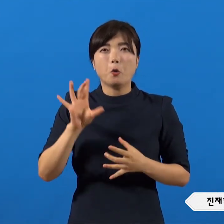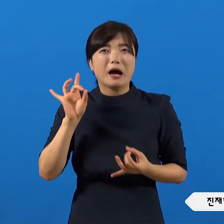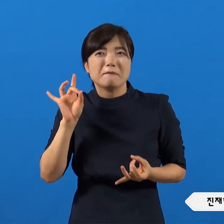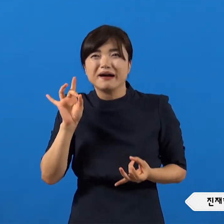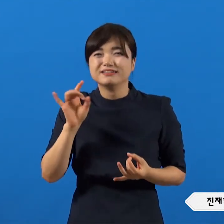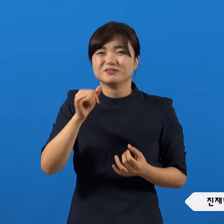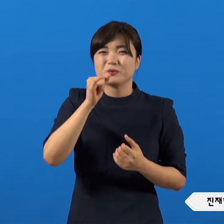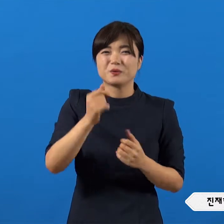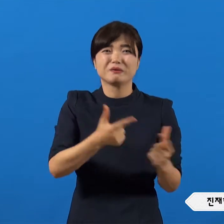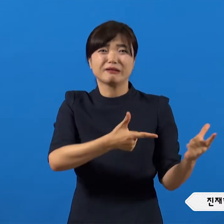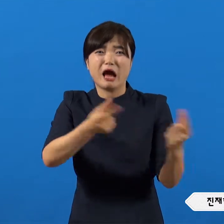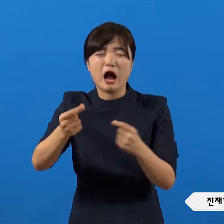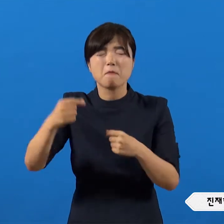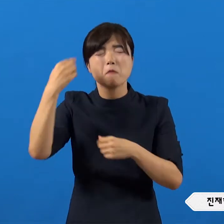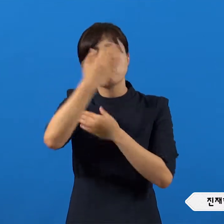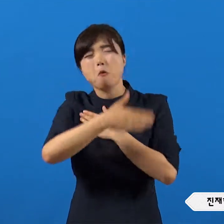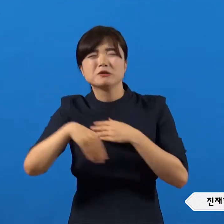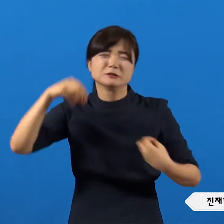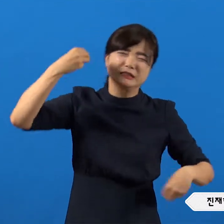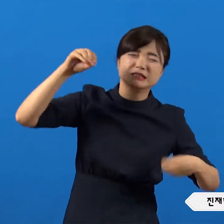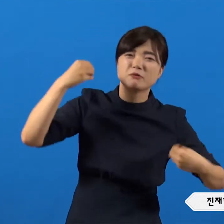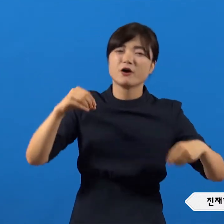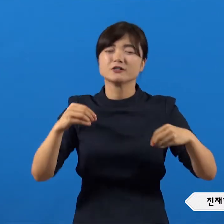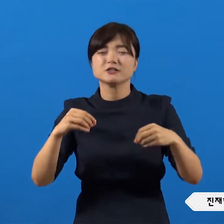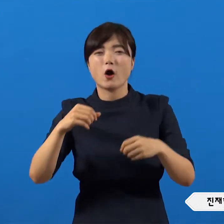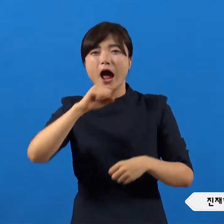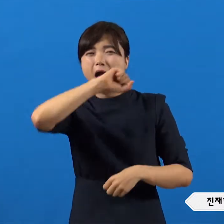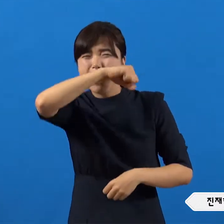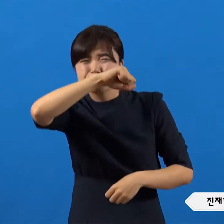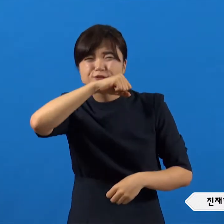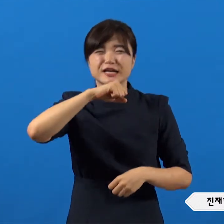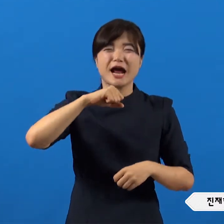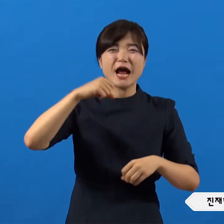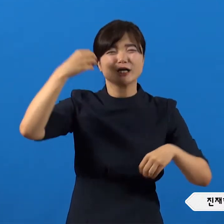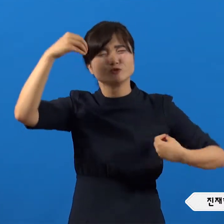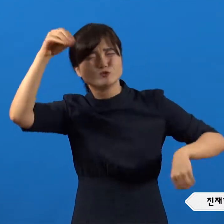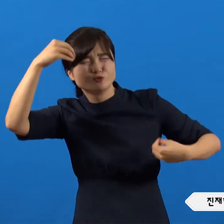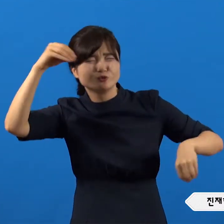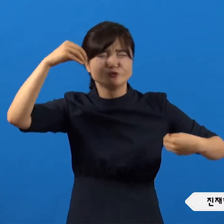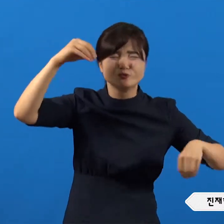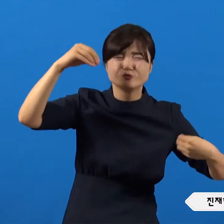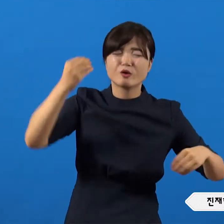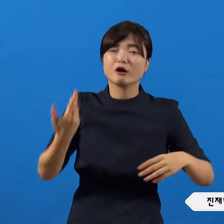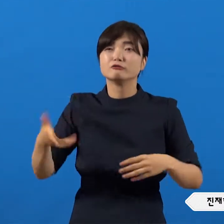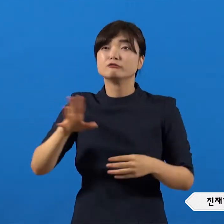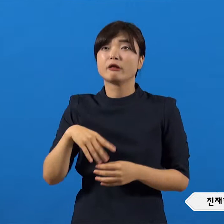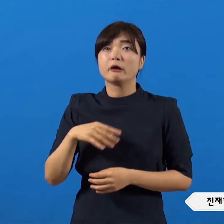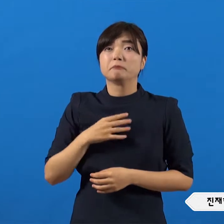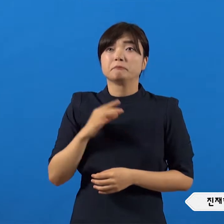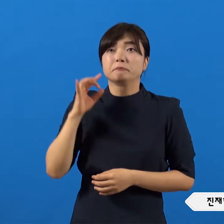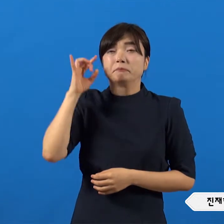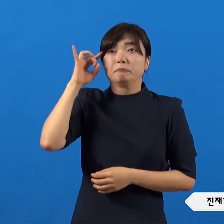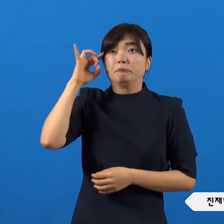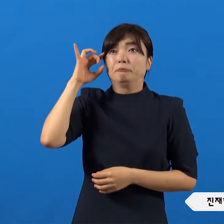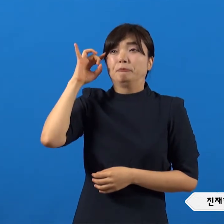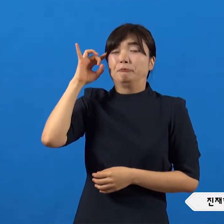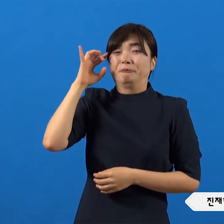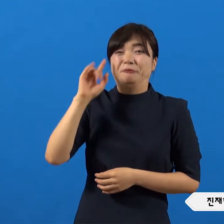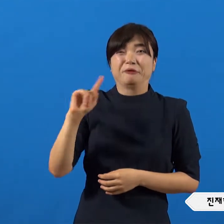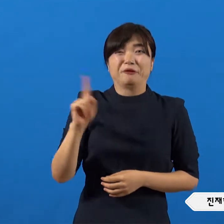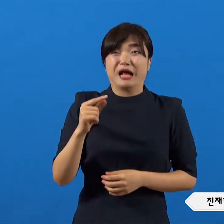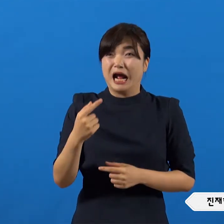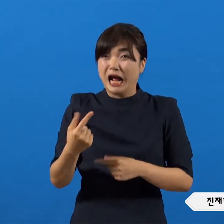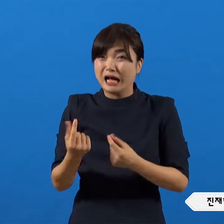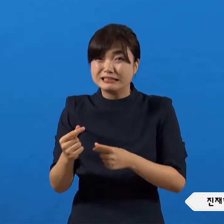없었고 다들 막 몸을 흔들면서 아프리카의 춤을 추는데 저 혼자 얼마나 민망하고 그렇다고 같이 출